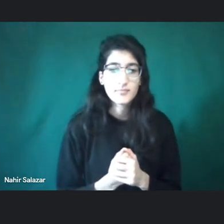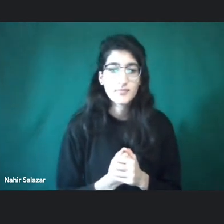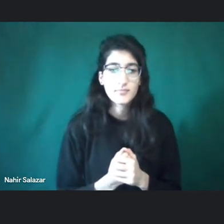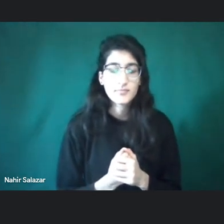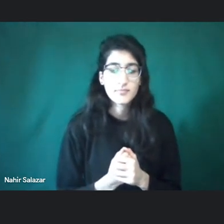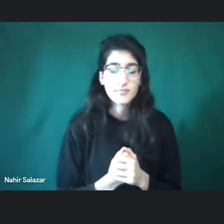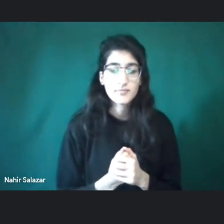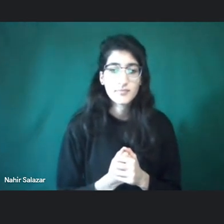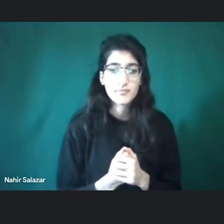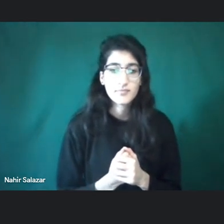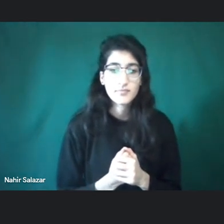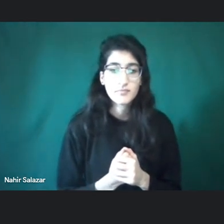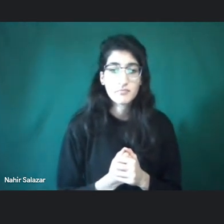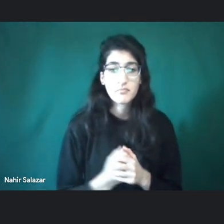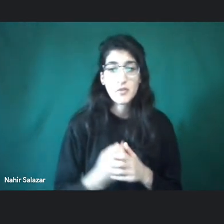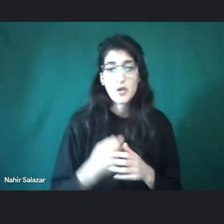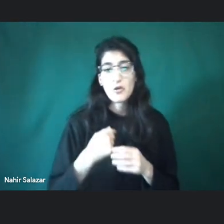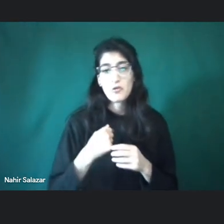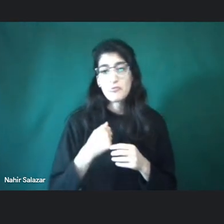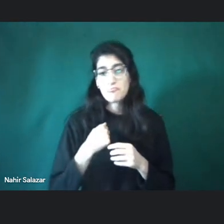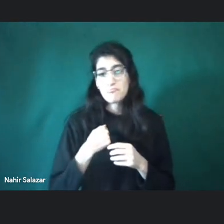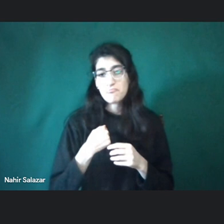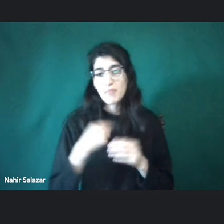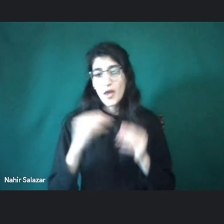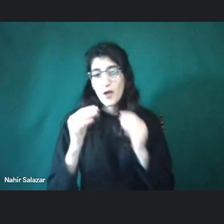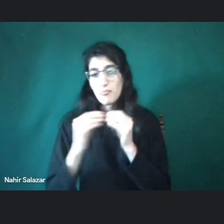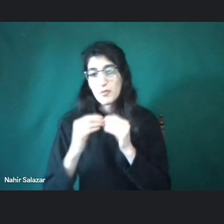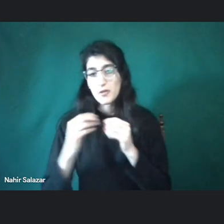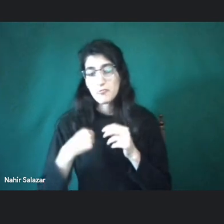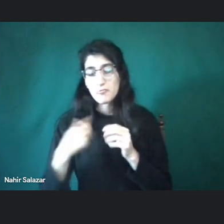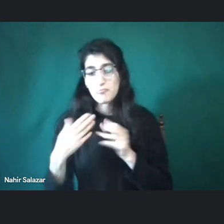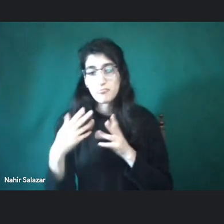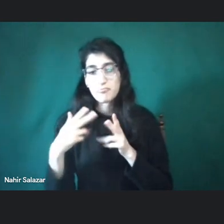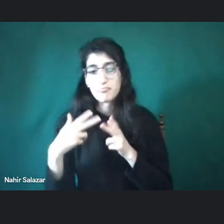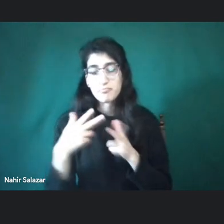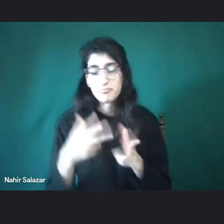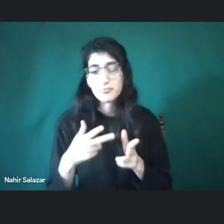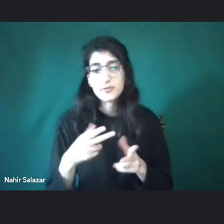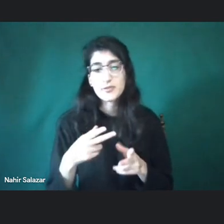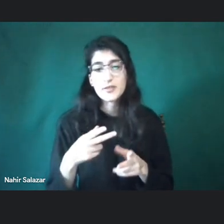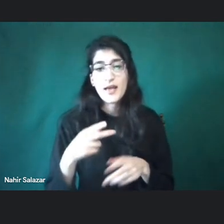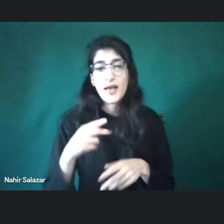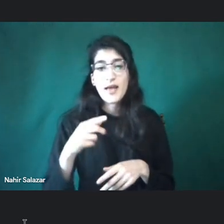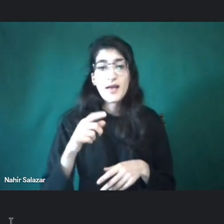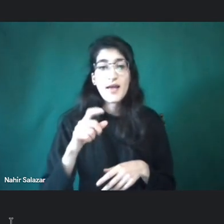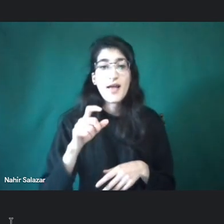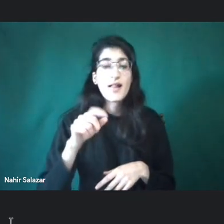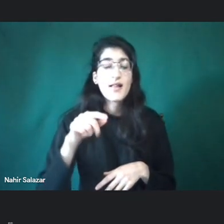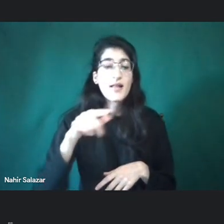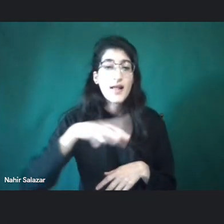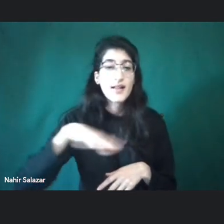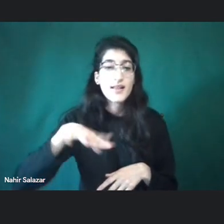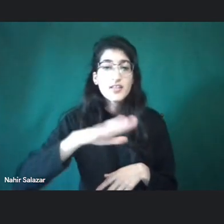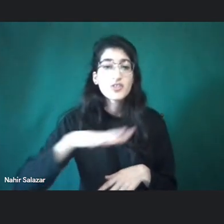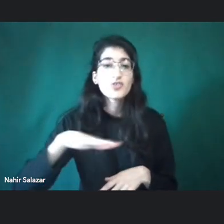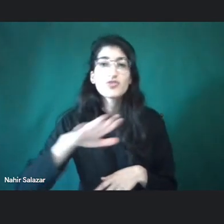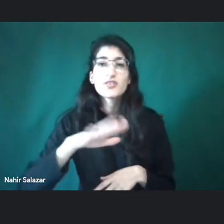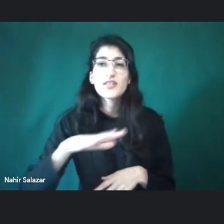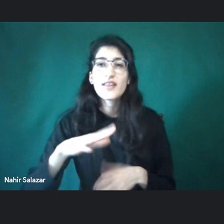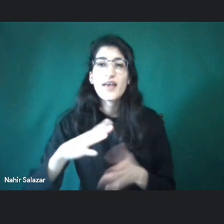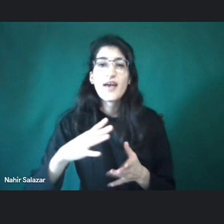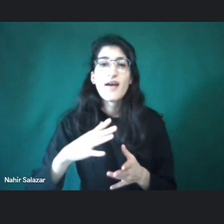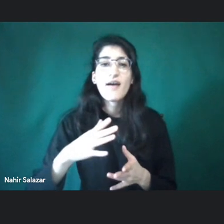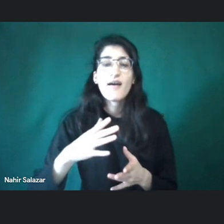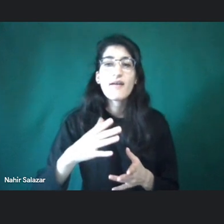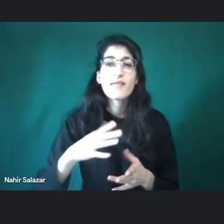Yo puse, en la sociedad está afectando todas las esferas de la actividad humana. Muy bien. Entonces ahí tenemos ese ING que